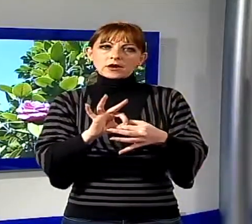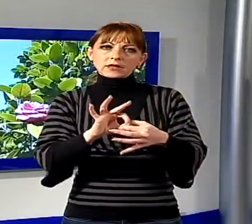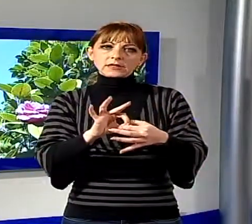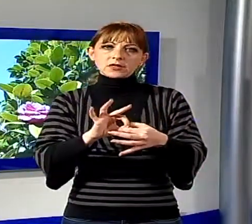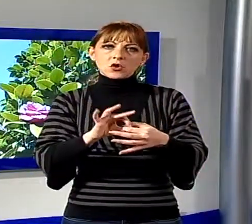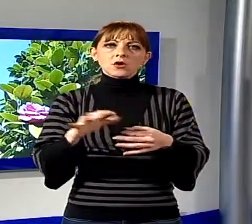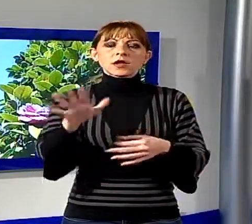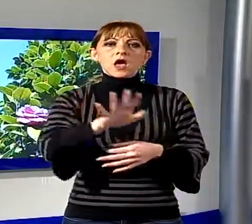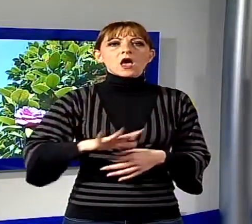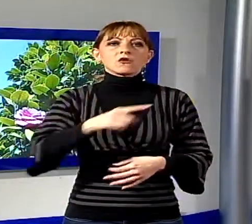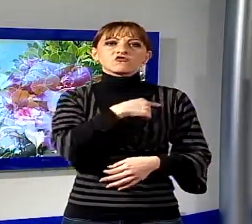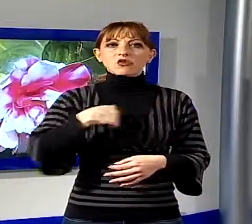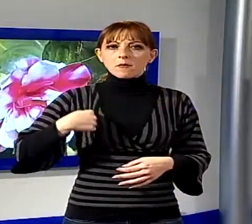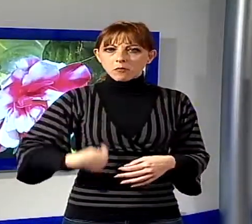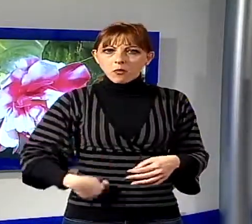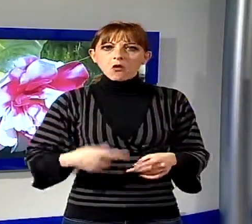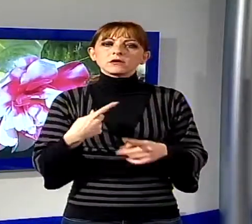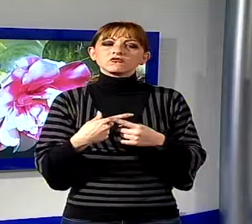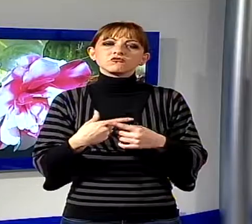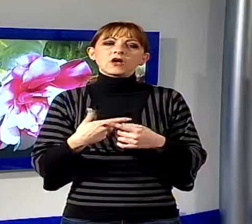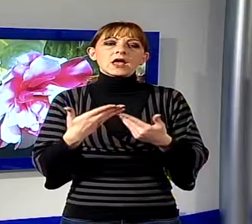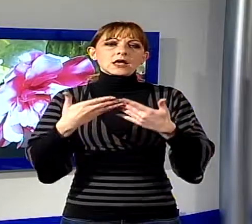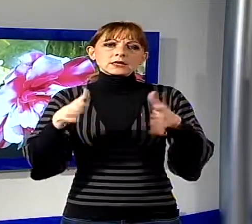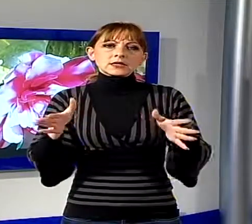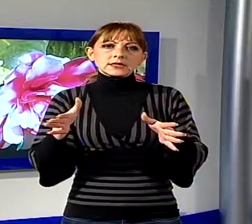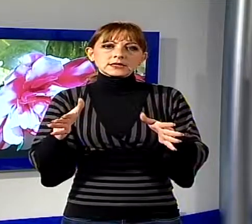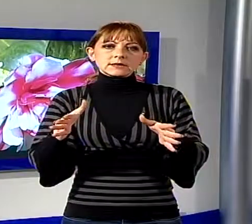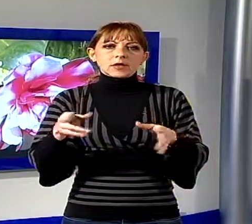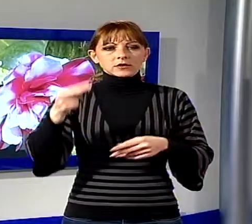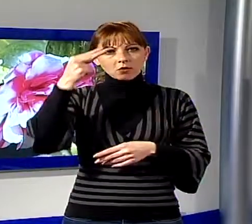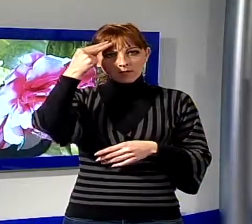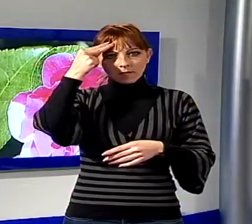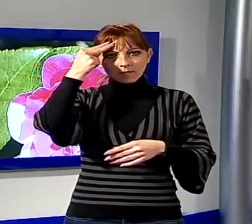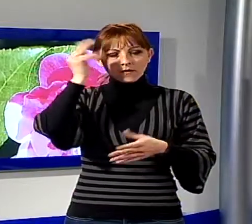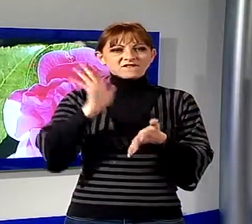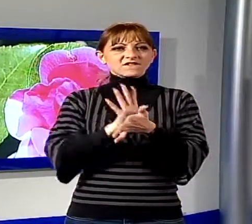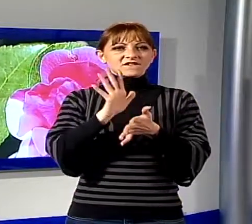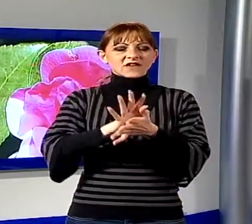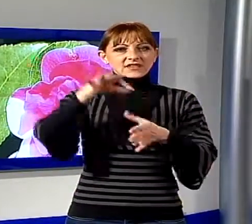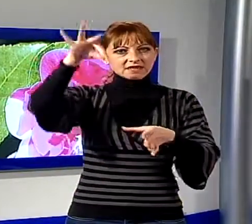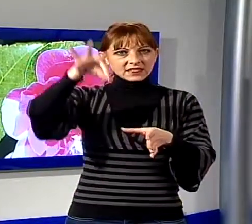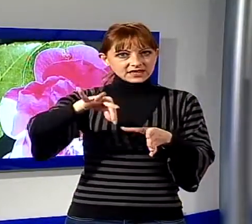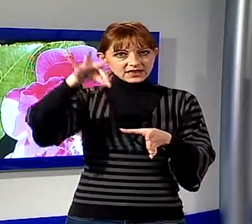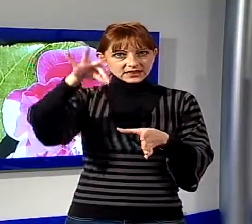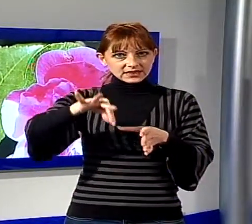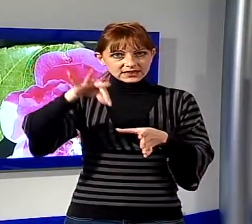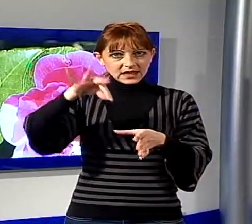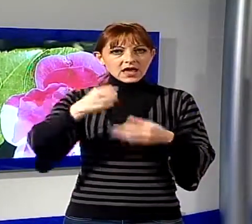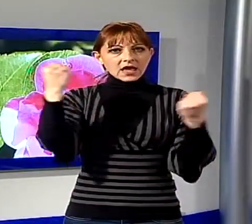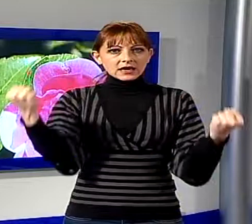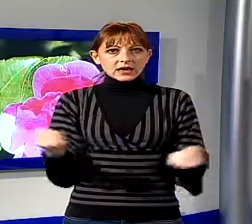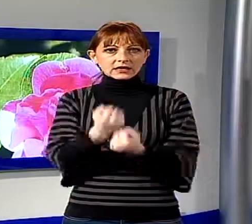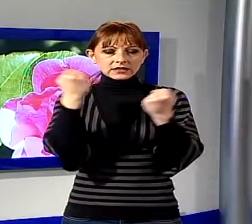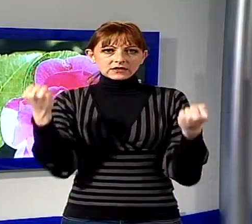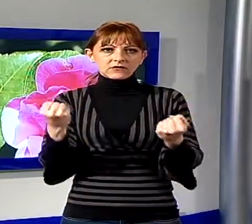Spazio dunque alla cerimonia del tè con la delegazione giapponese di Shizuoka e l'associazione Iroha e a iniziative dedicate